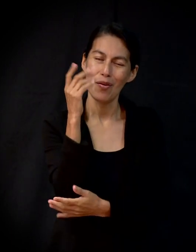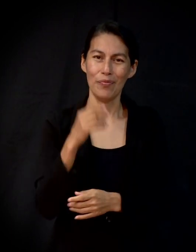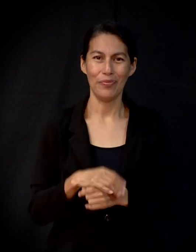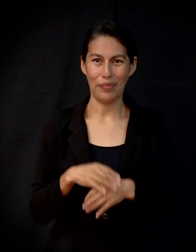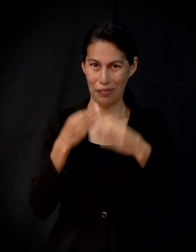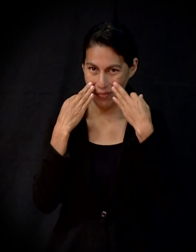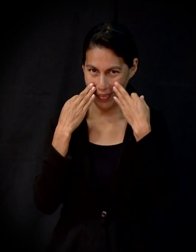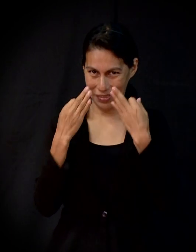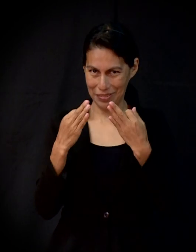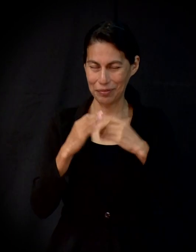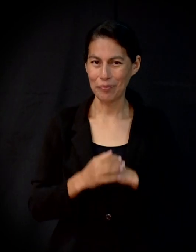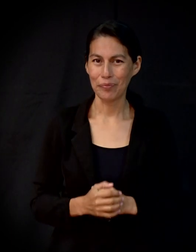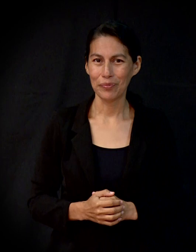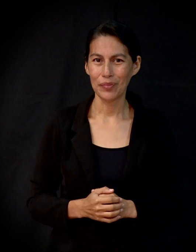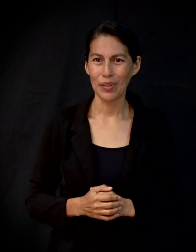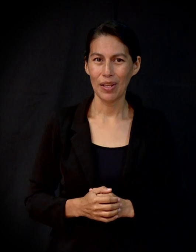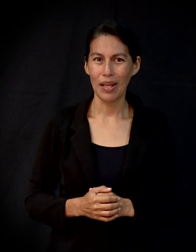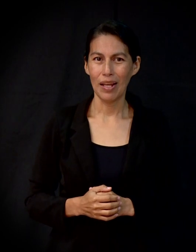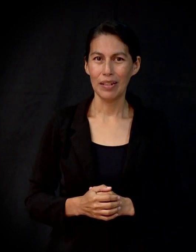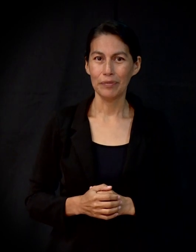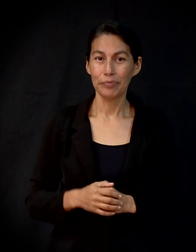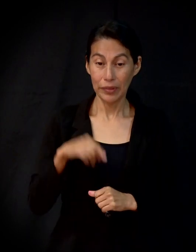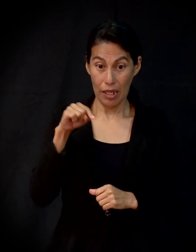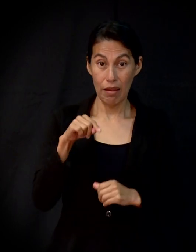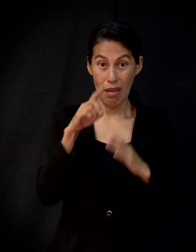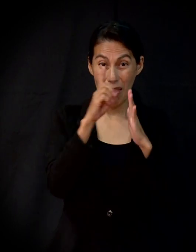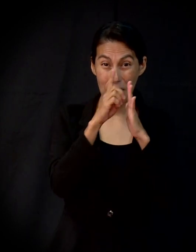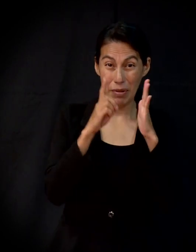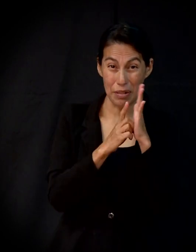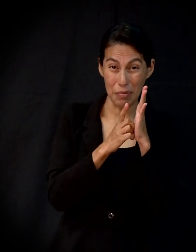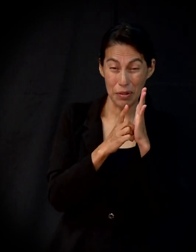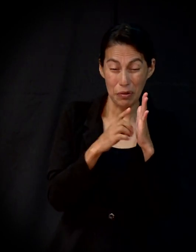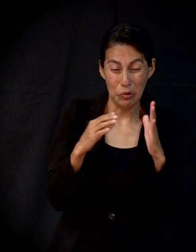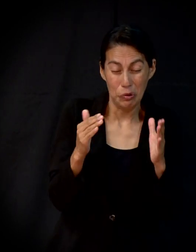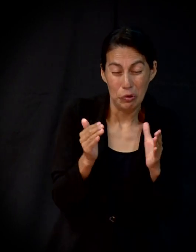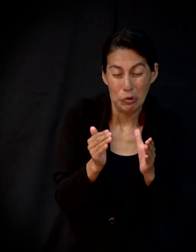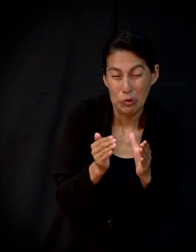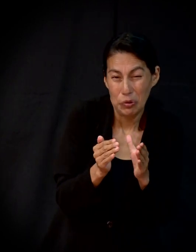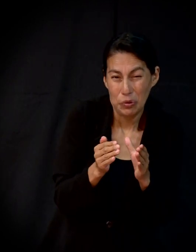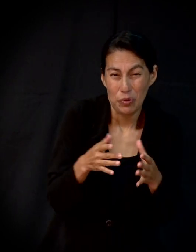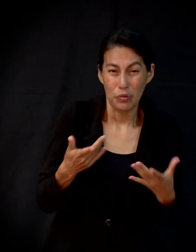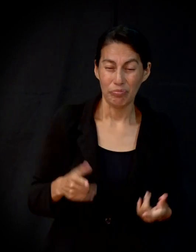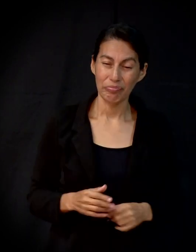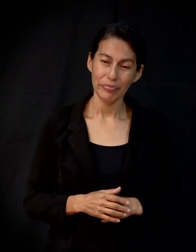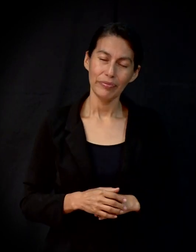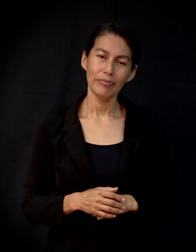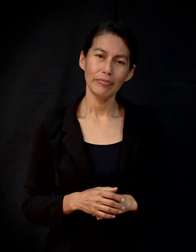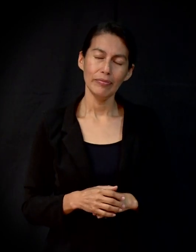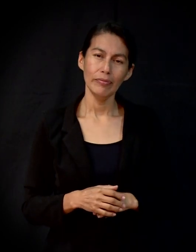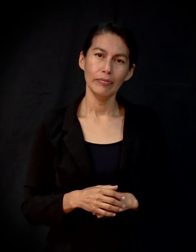arco. Fíjese, estábamos todavía en el departamento chiquitito.